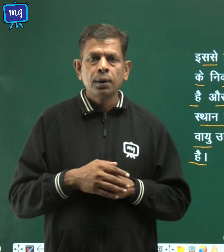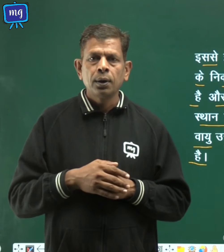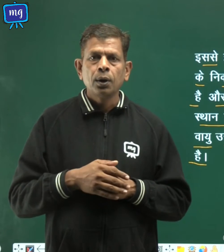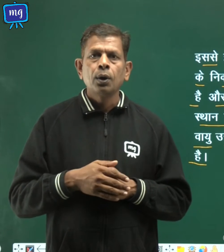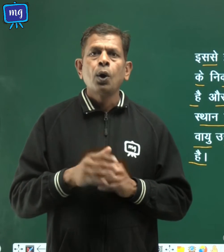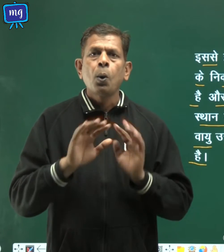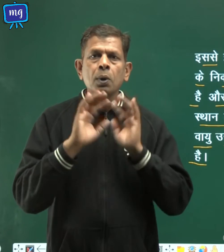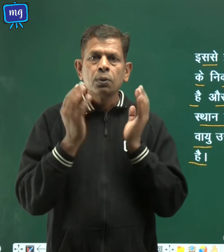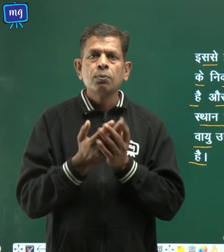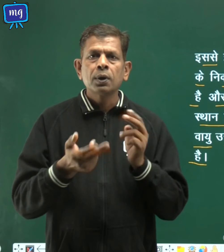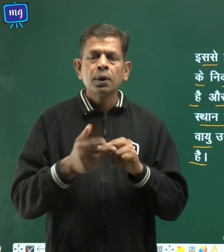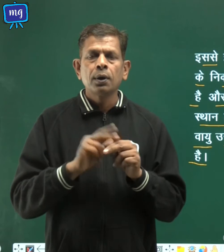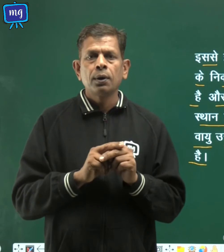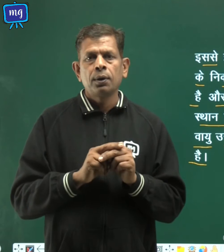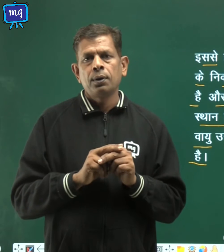पृथ्वी के